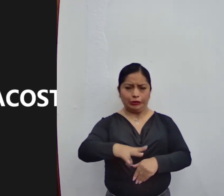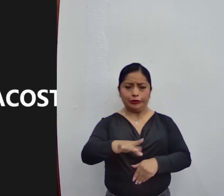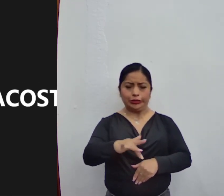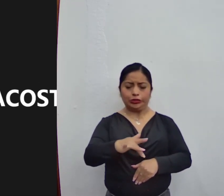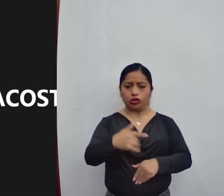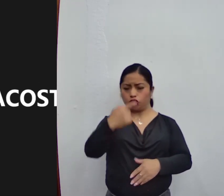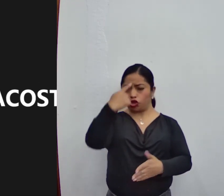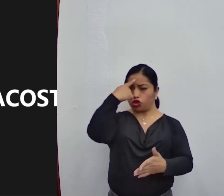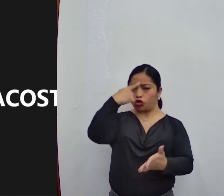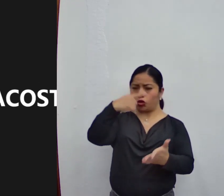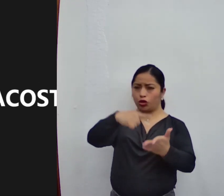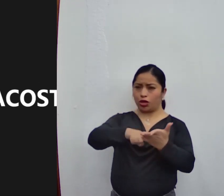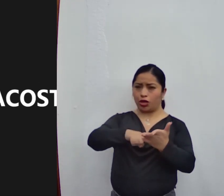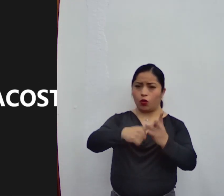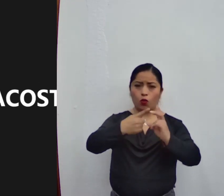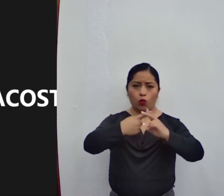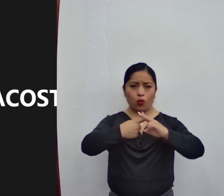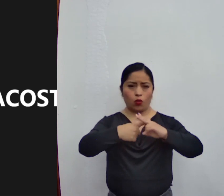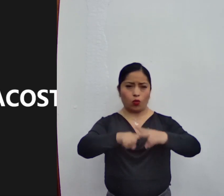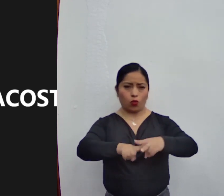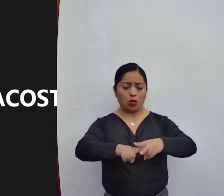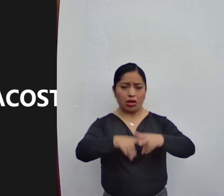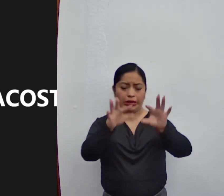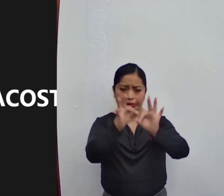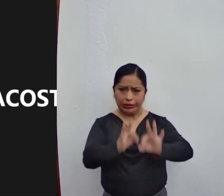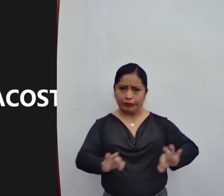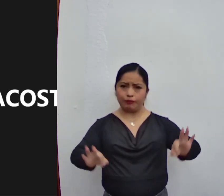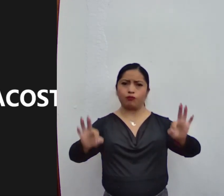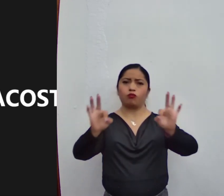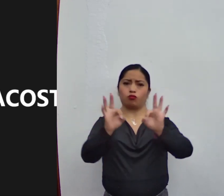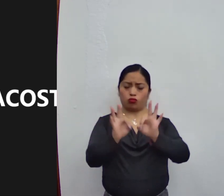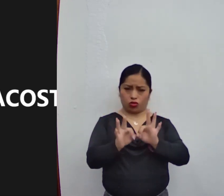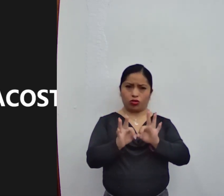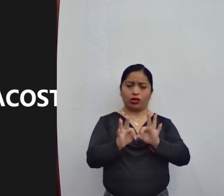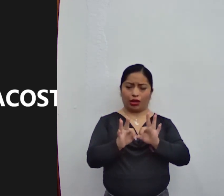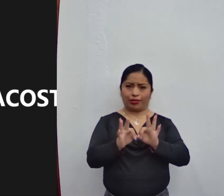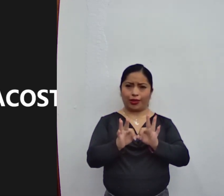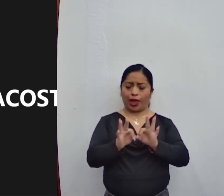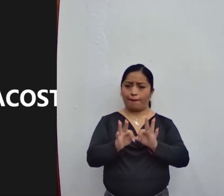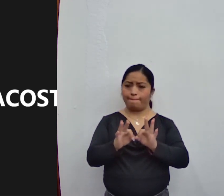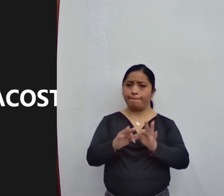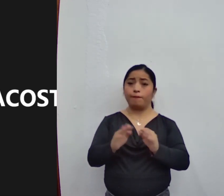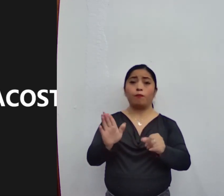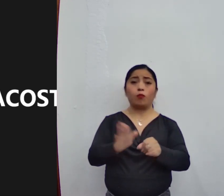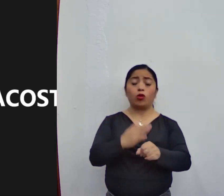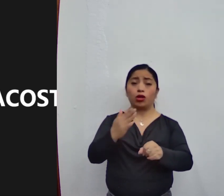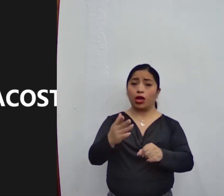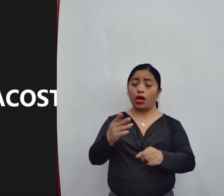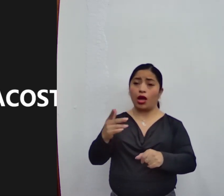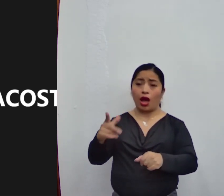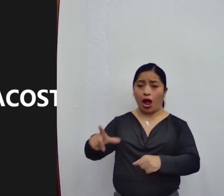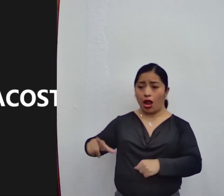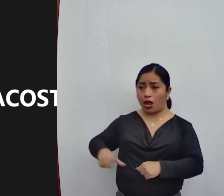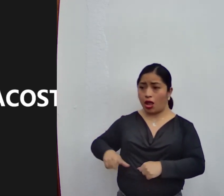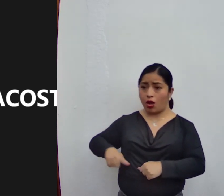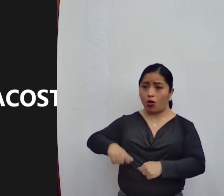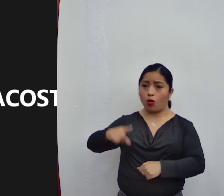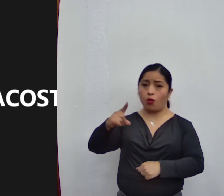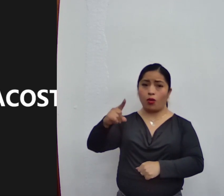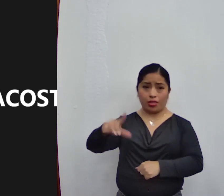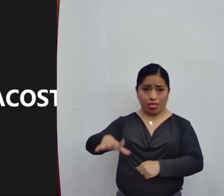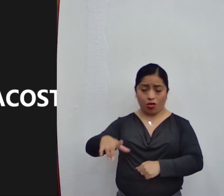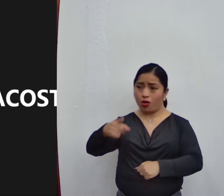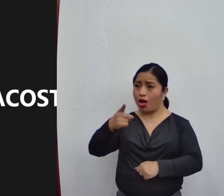que de hecho habíamos solicitado a la actual gobernadora que se hicieran mesas para